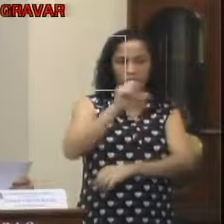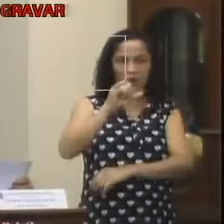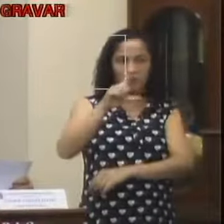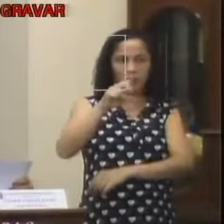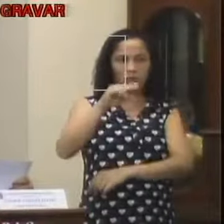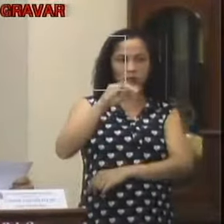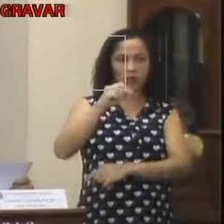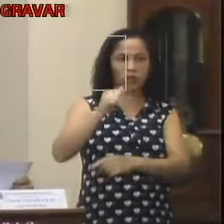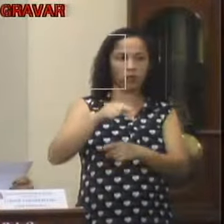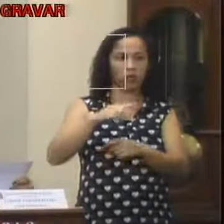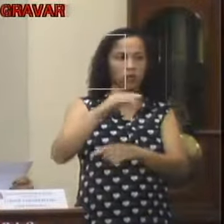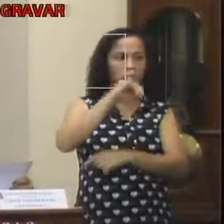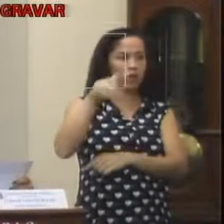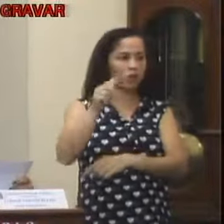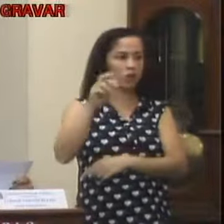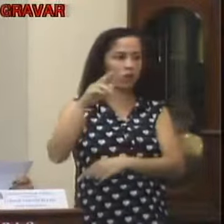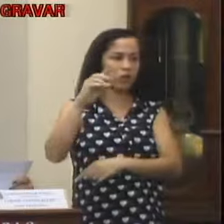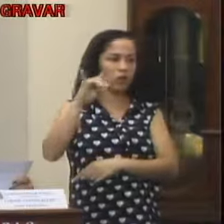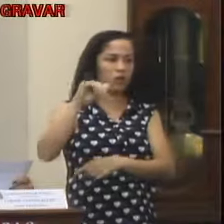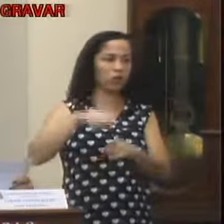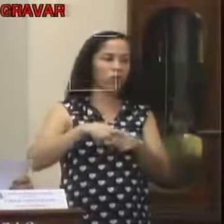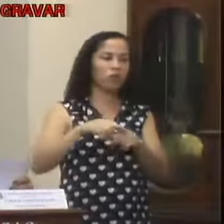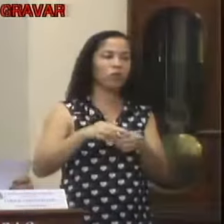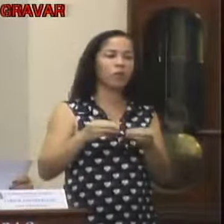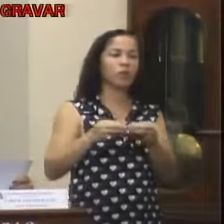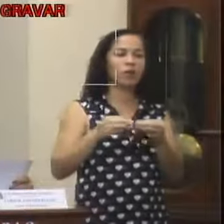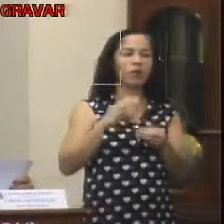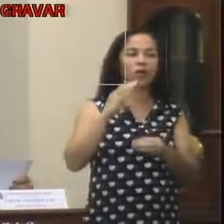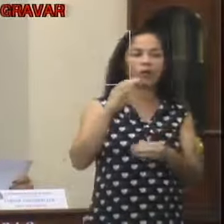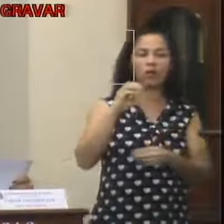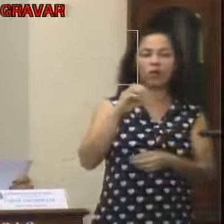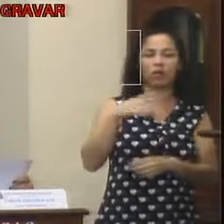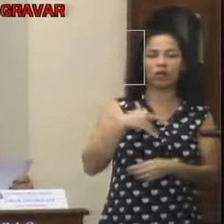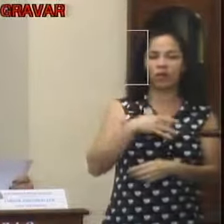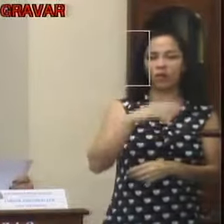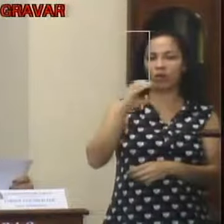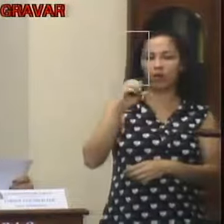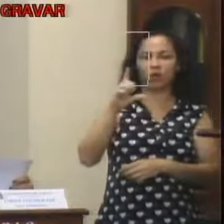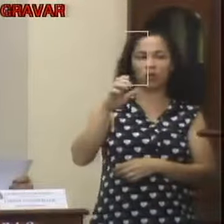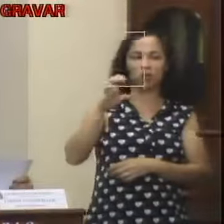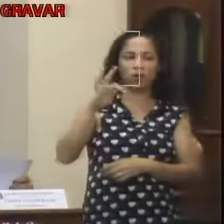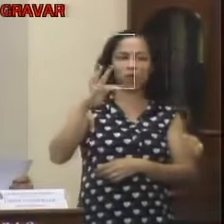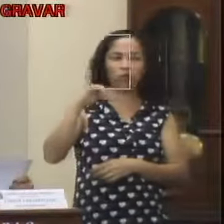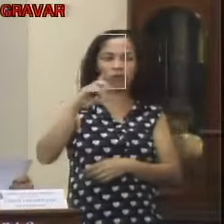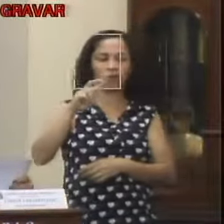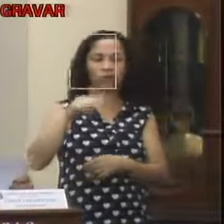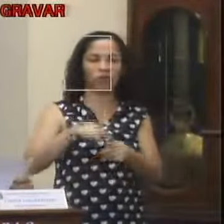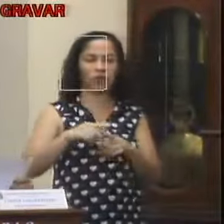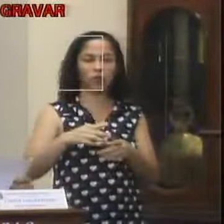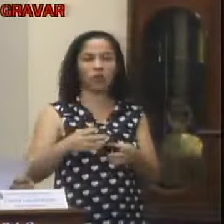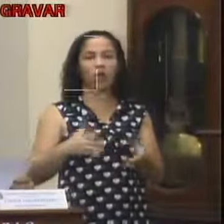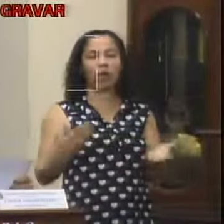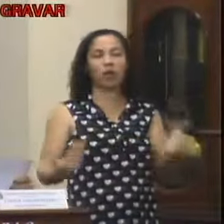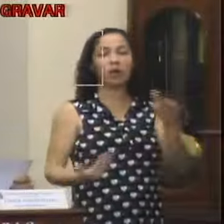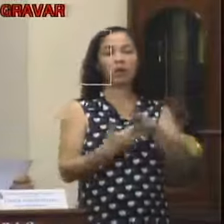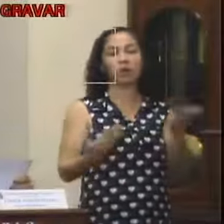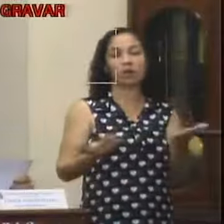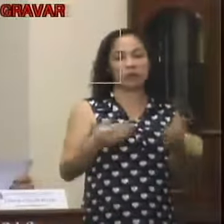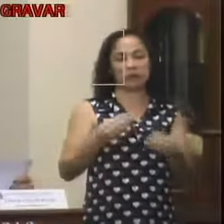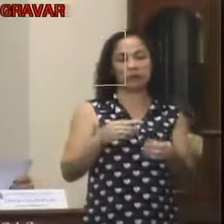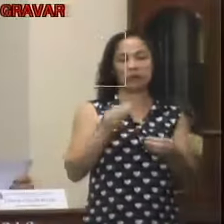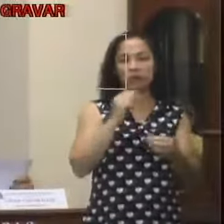Ilustríssima secretária, trata-se de uma solicitação dos próprios funcionários que já fizeram tal solicitação ao PMCD. E até o dia de hoje não foram